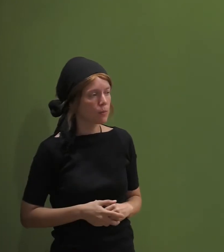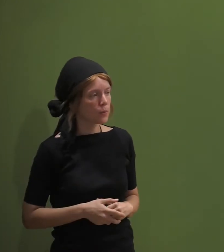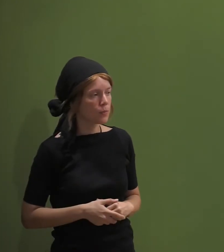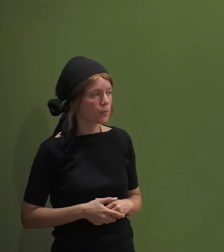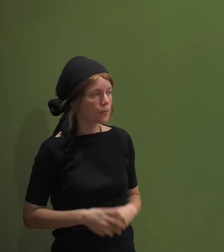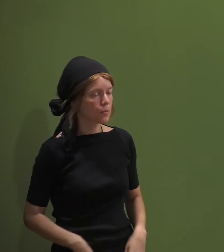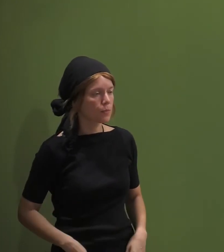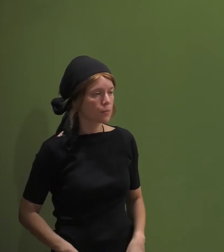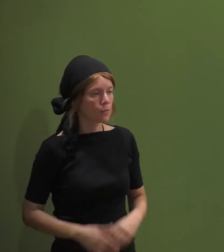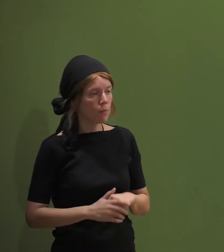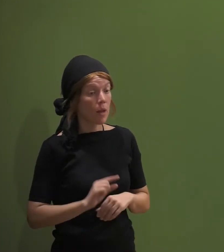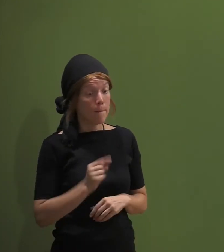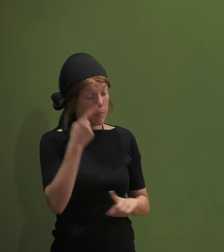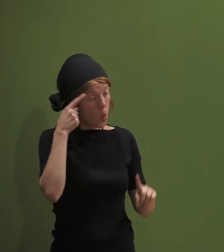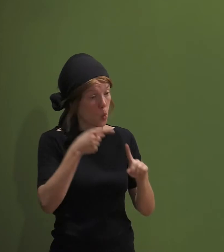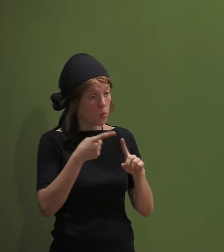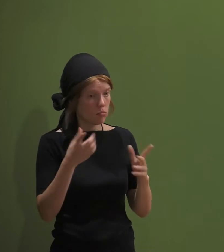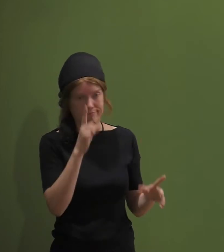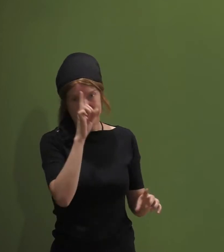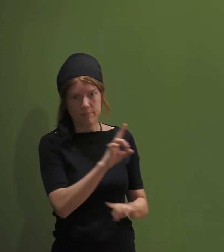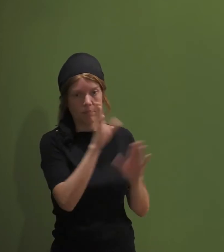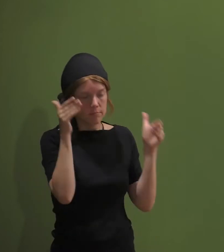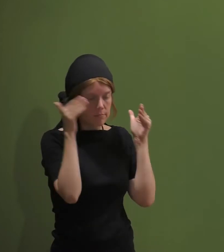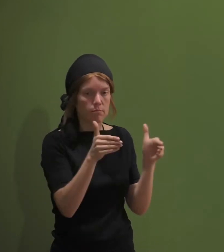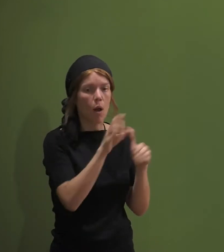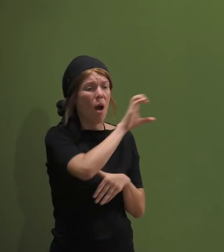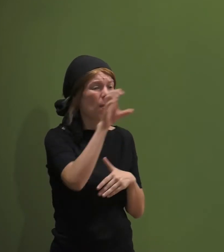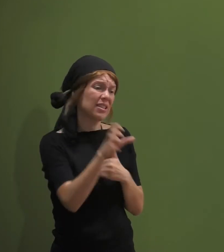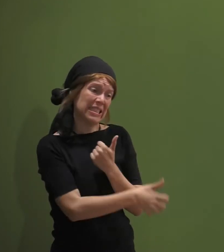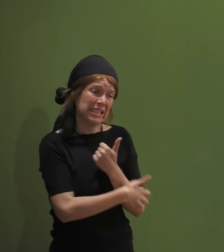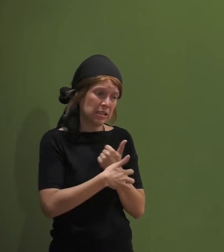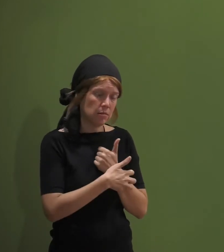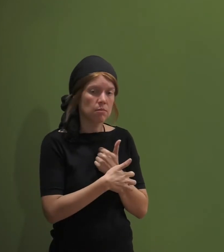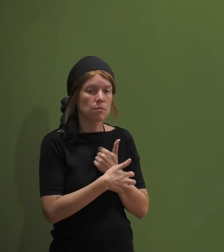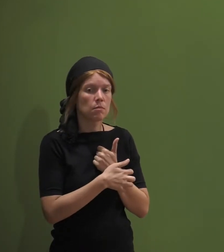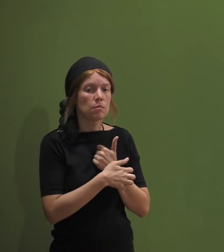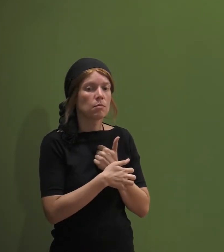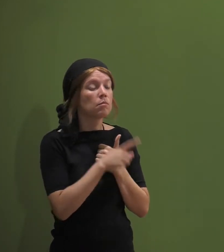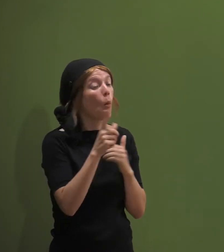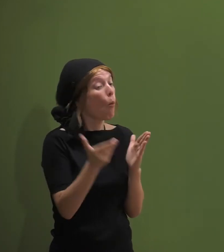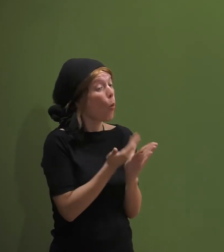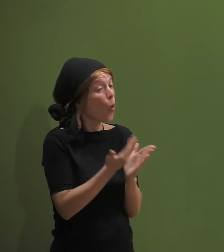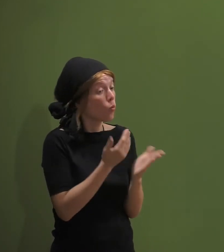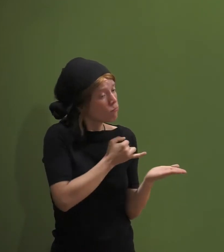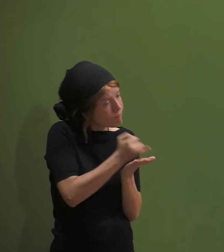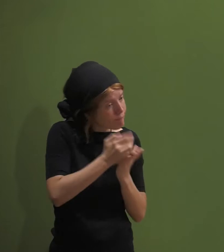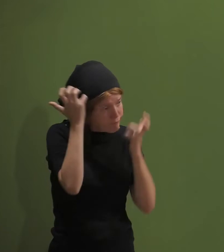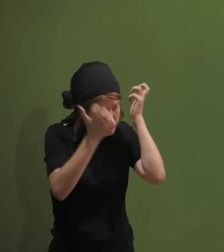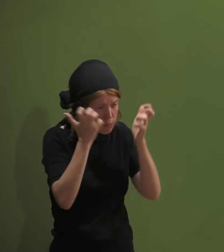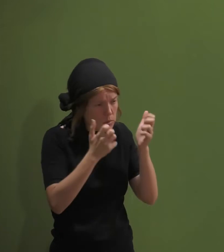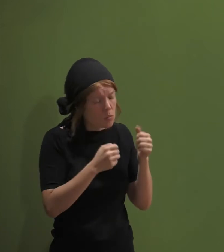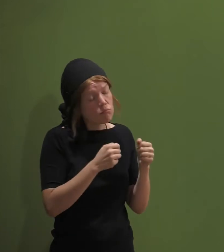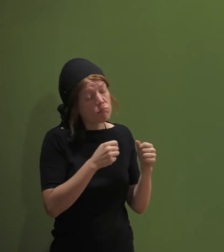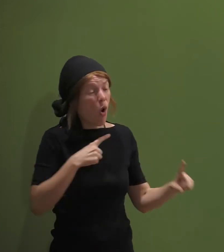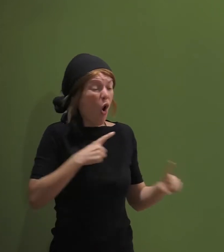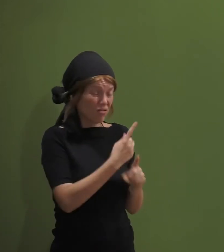suministro. El primero de estos objetivos está claramente enfocado a países poco desarrollados, en los que incrementar la productividad agraria como forma de luchar contra el